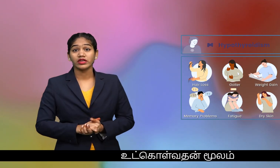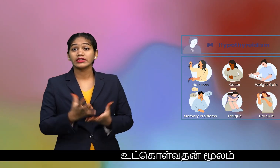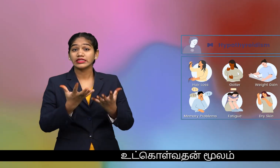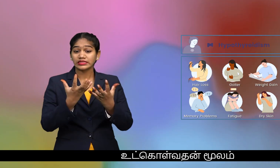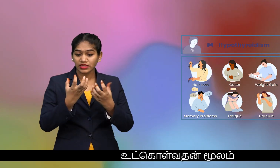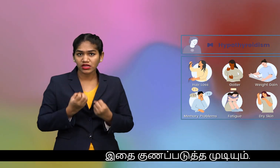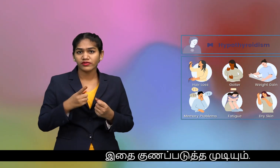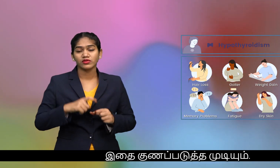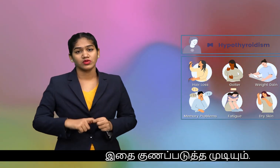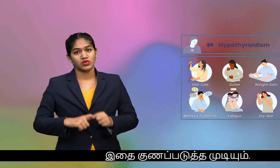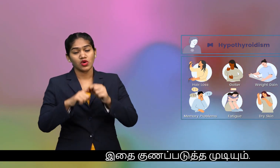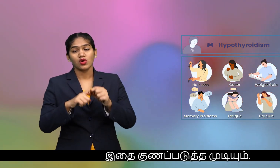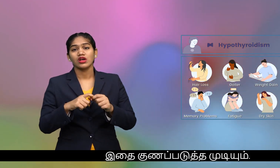உட்கொள்வதன் மூலம் இதை குணப்படுத்த முடியும்.